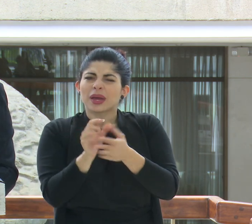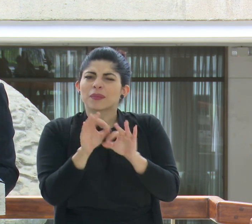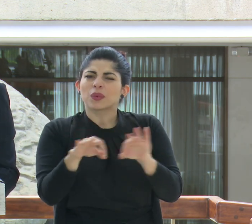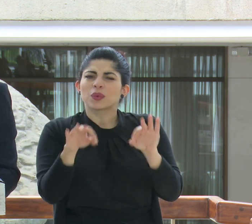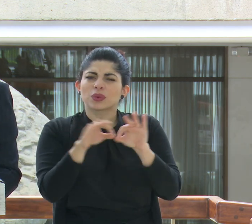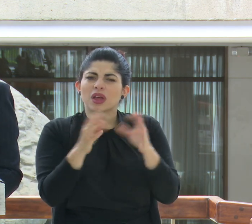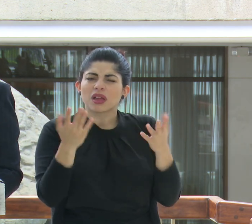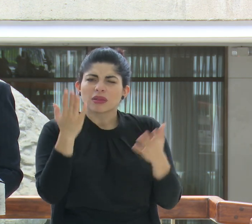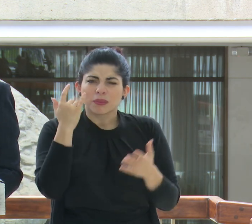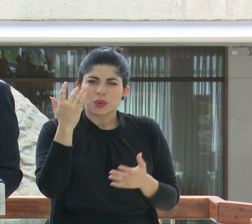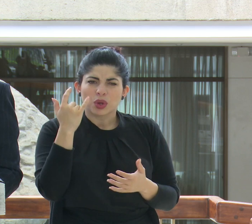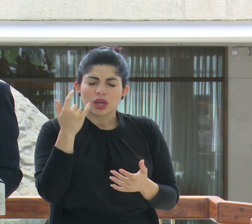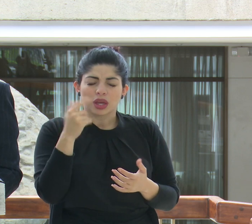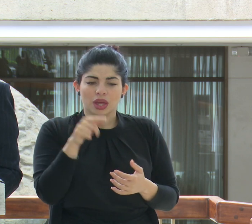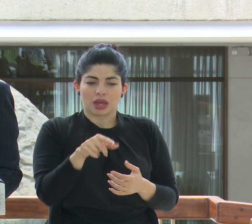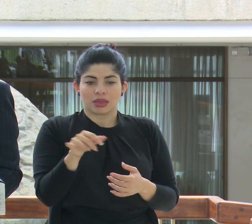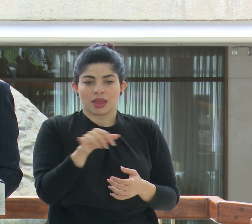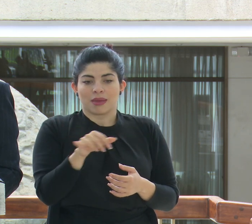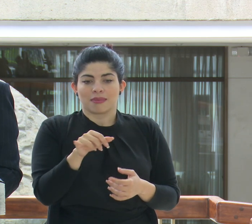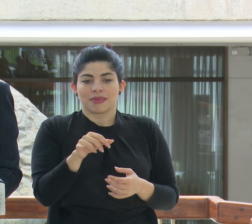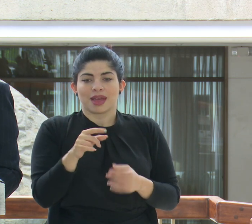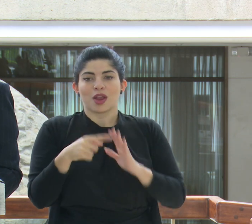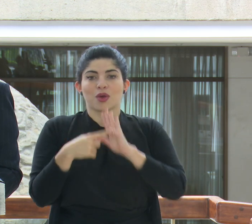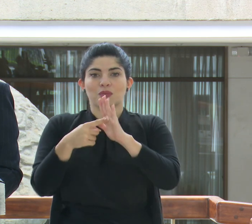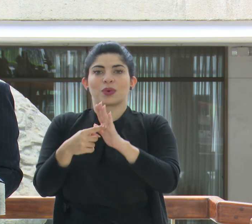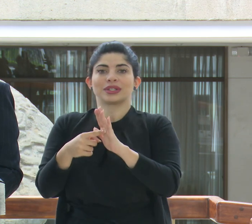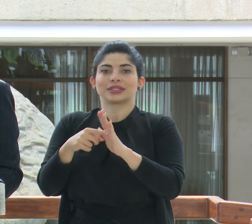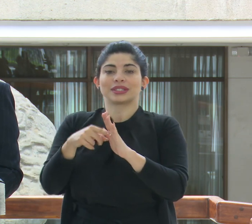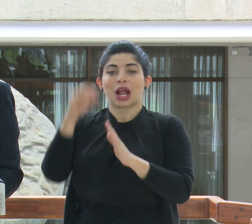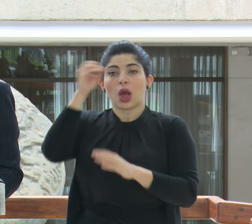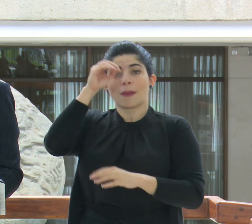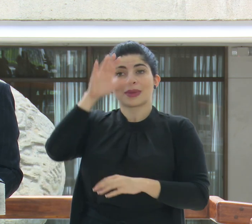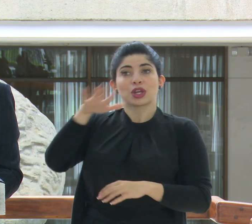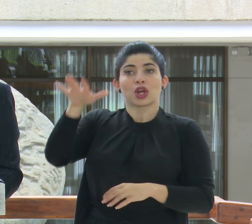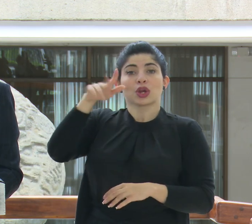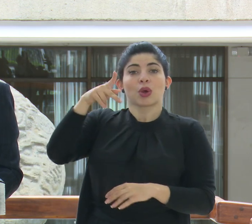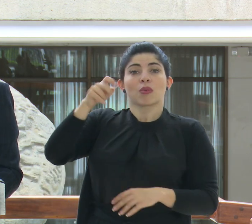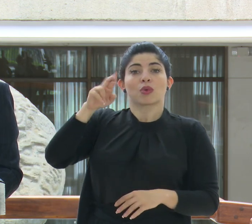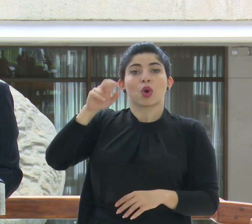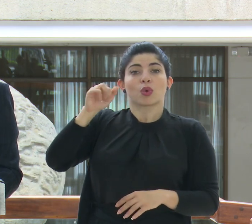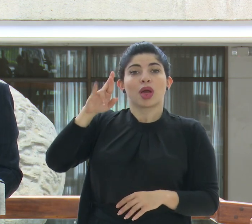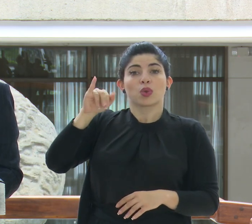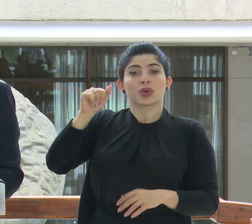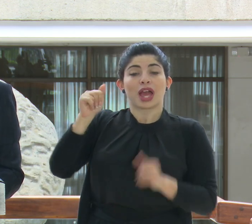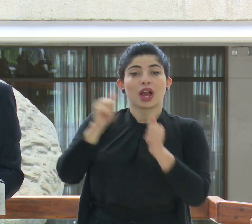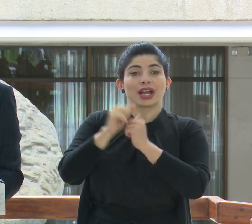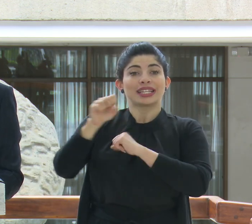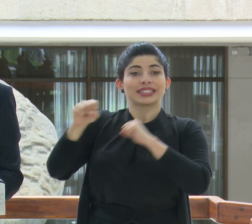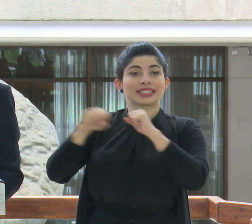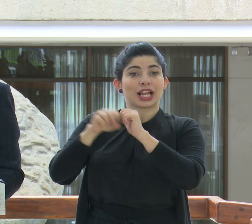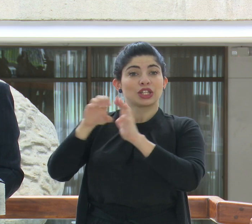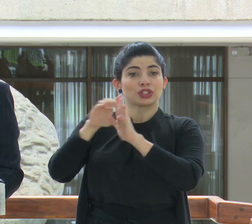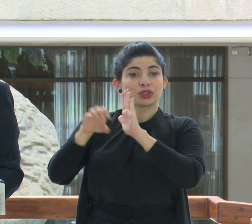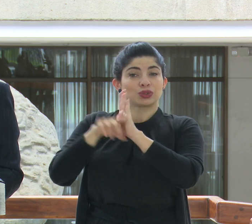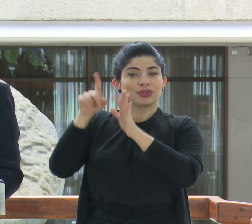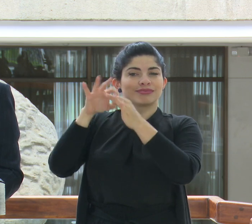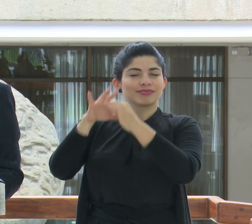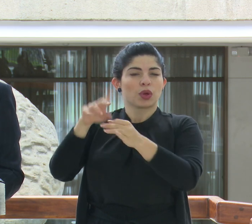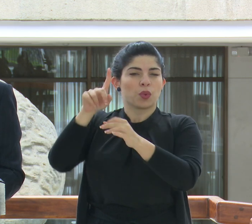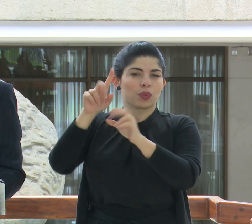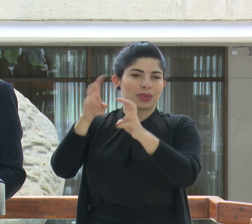lo que refleja la opinión que dio la Procuraduría en este proceso con la Sala Constitucional para un caso en